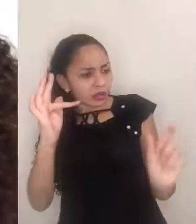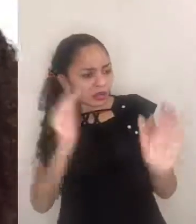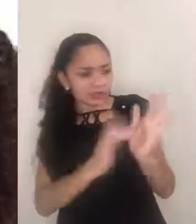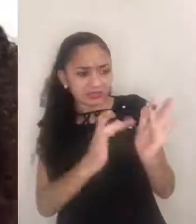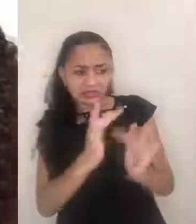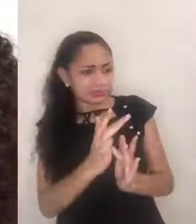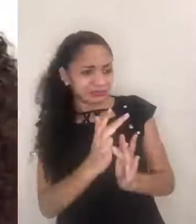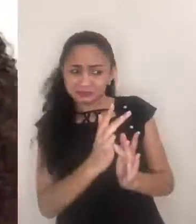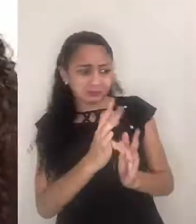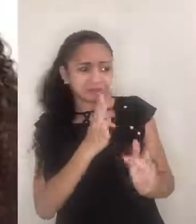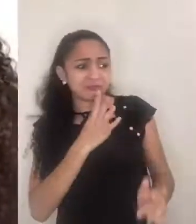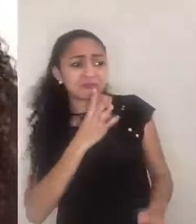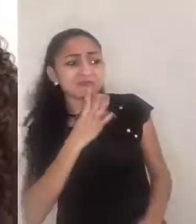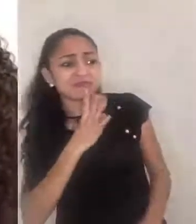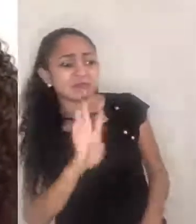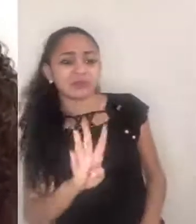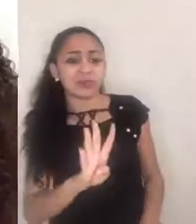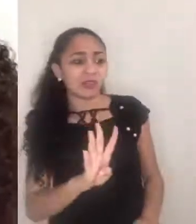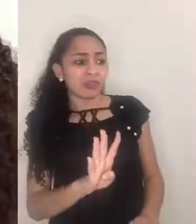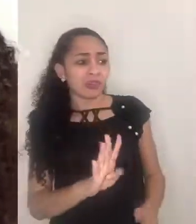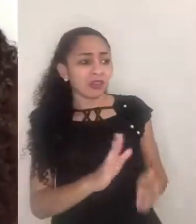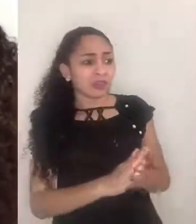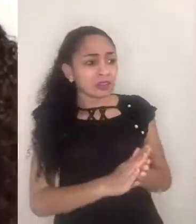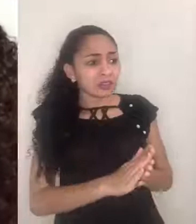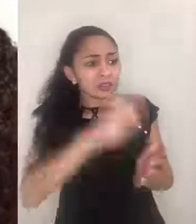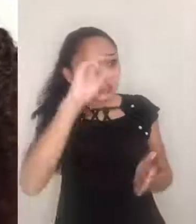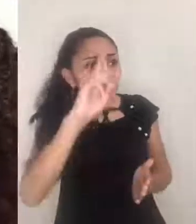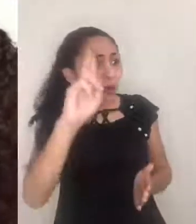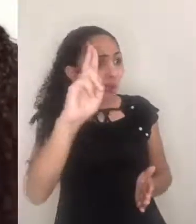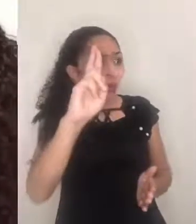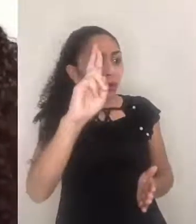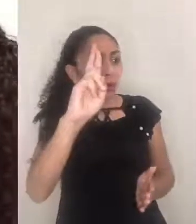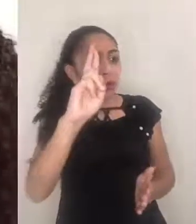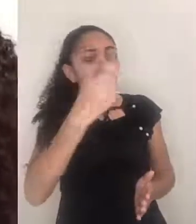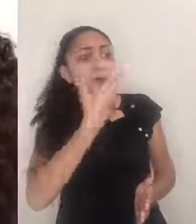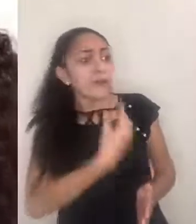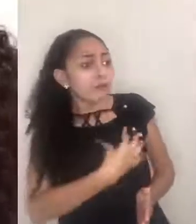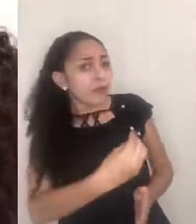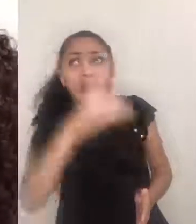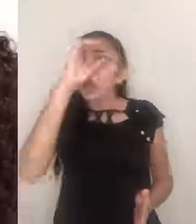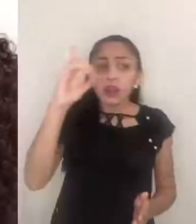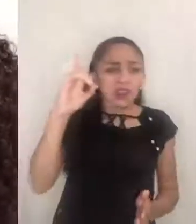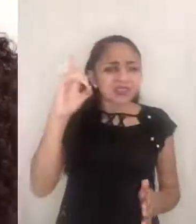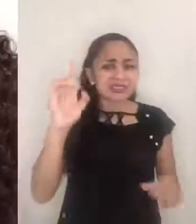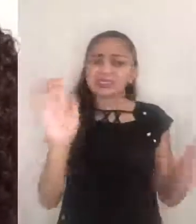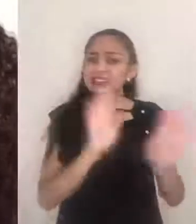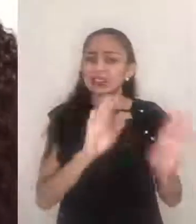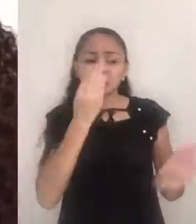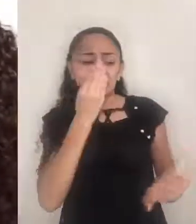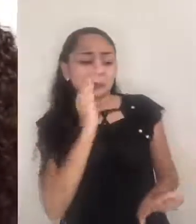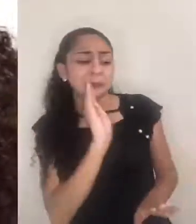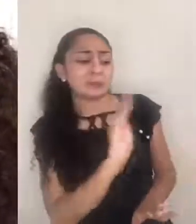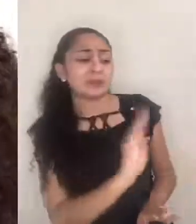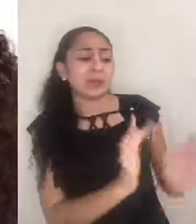não conheceram verdadeiramente a Jesus. Eles não reconheceram Jesus como sendo de fato o Messias, como sendo de fato o Filho